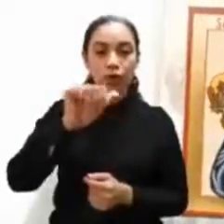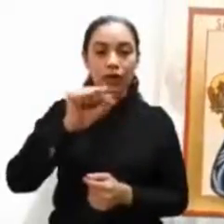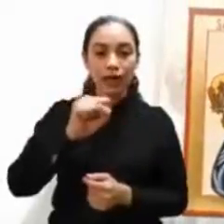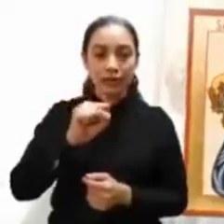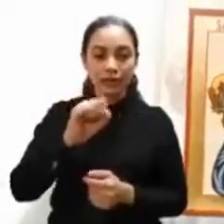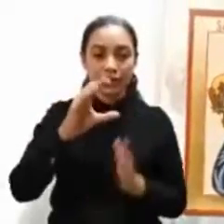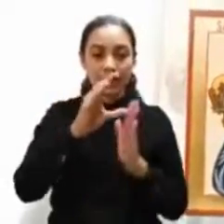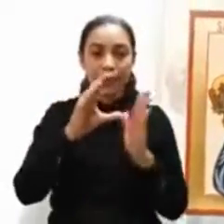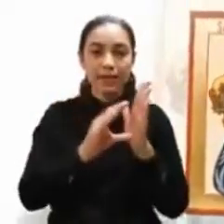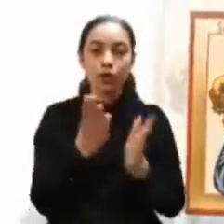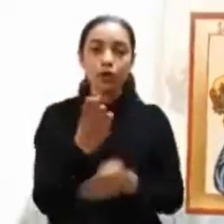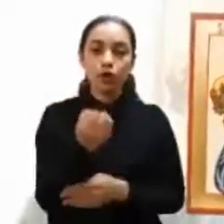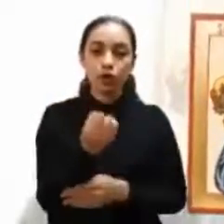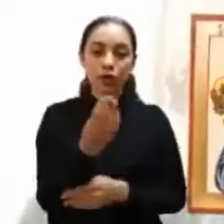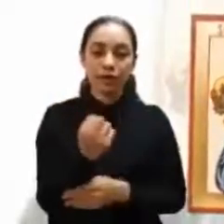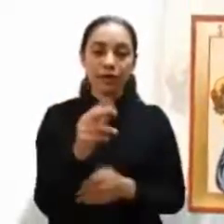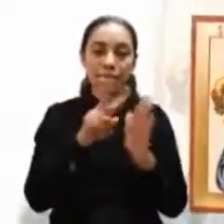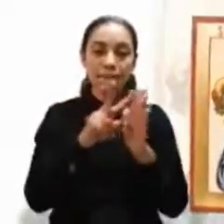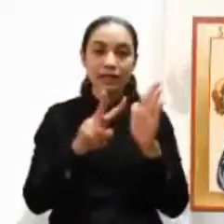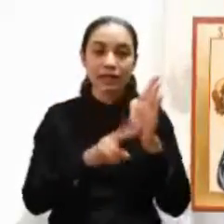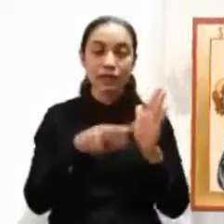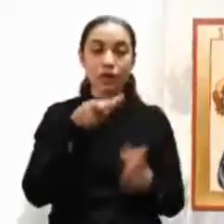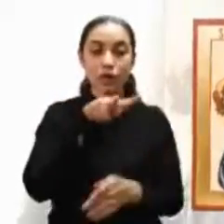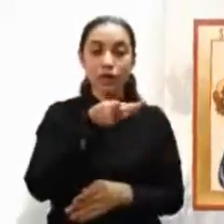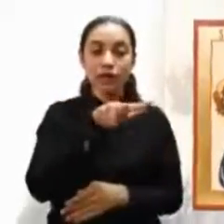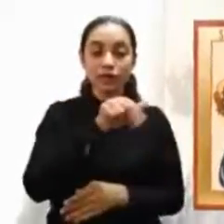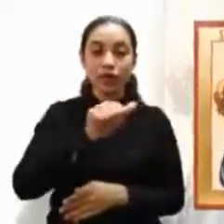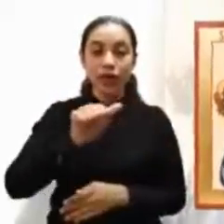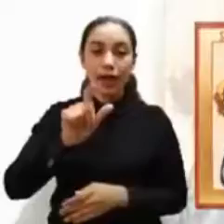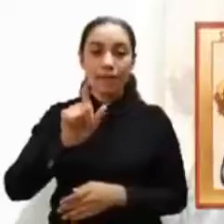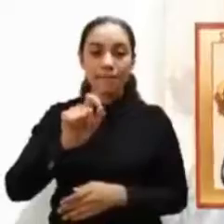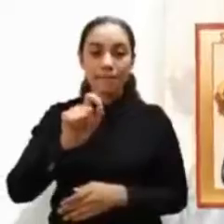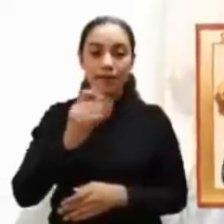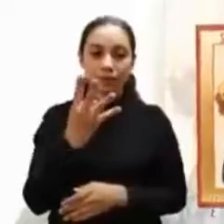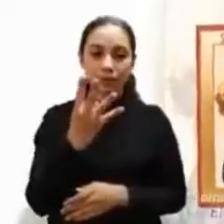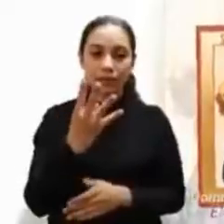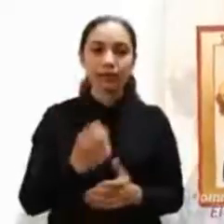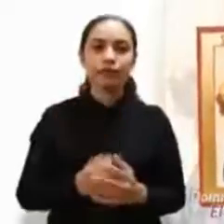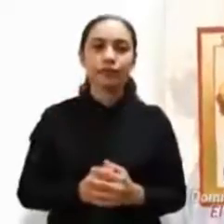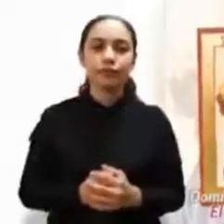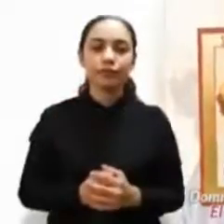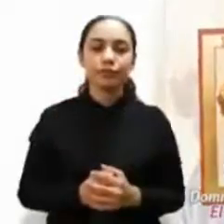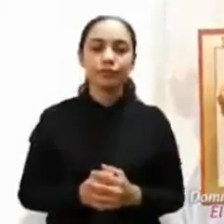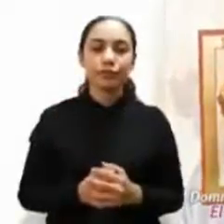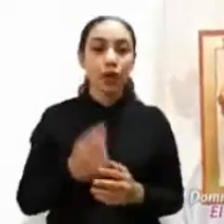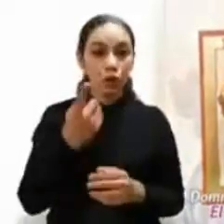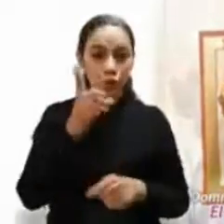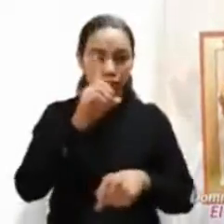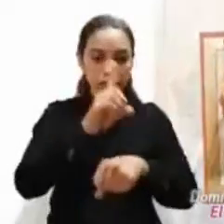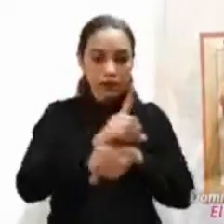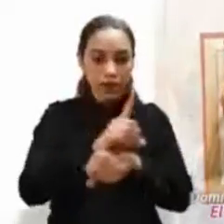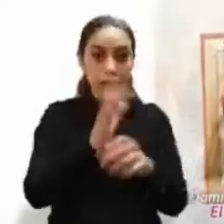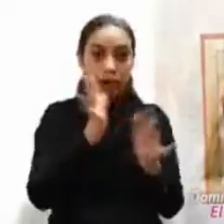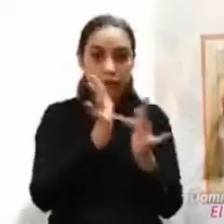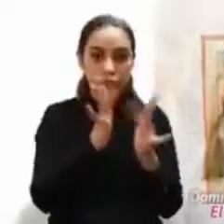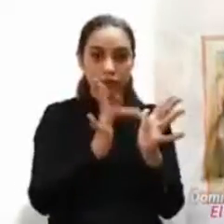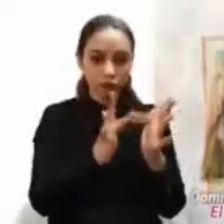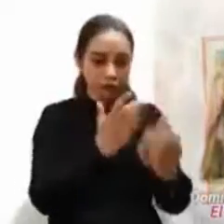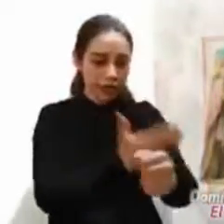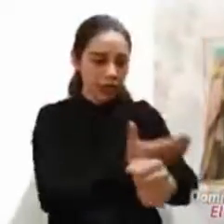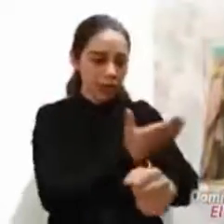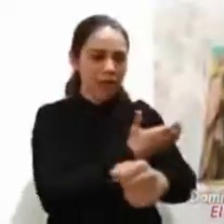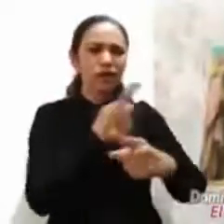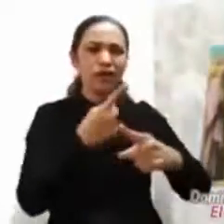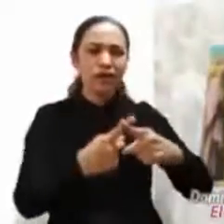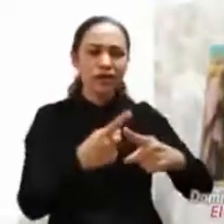Lucas, capítulo 9, versículos del 18 al 24. Un día en que Jesús, acompañado de